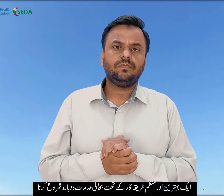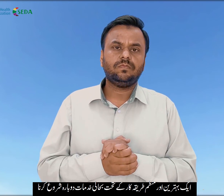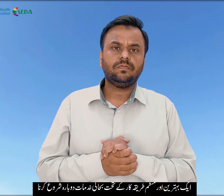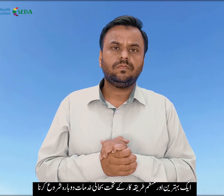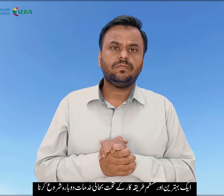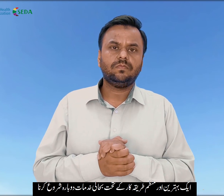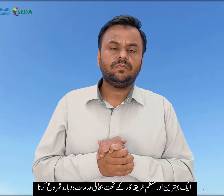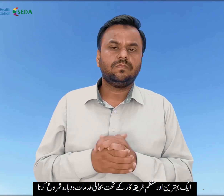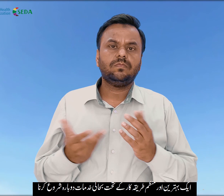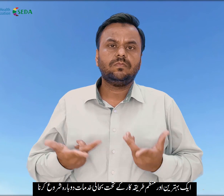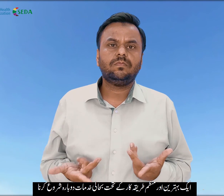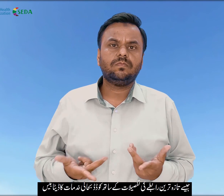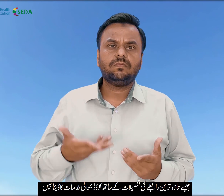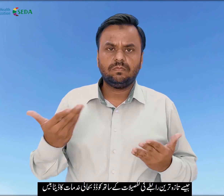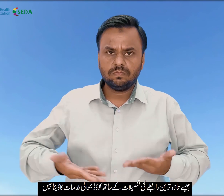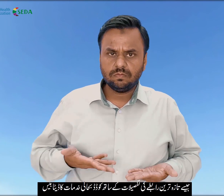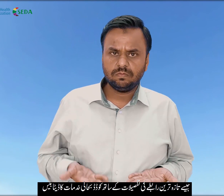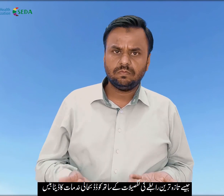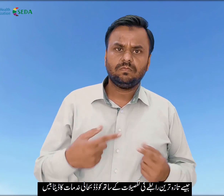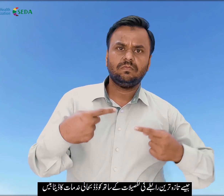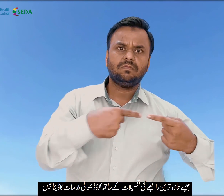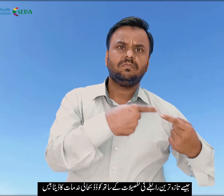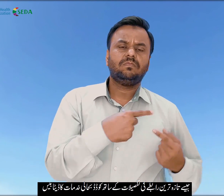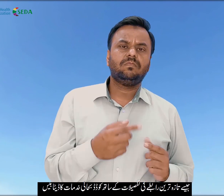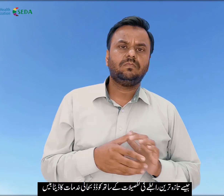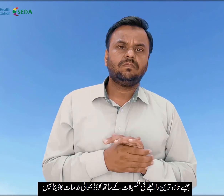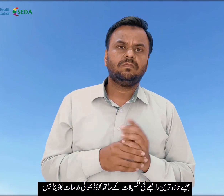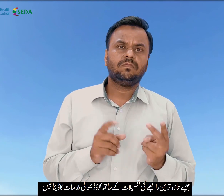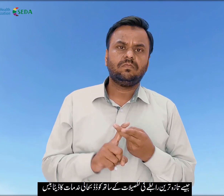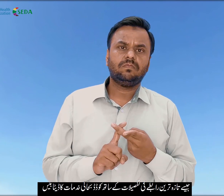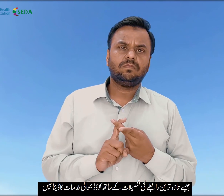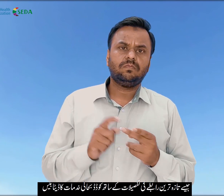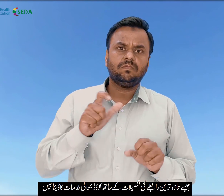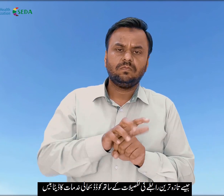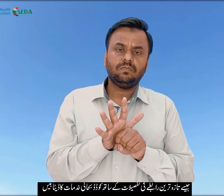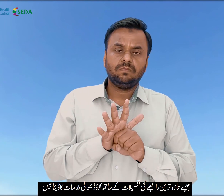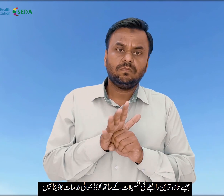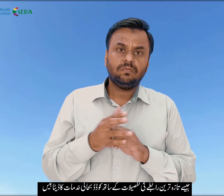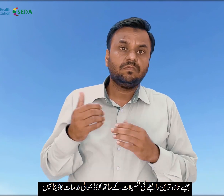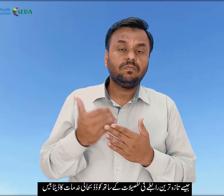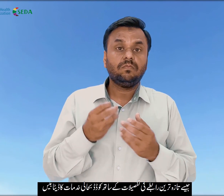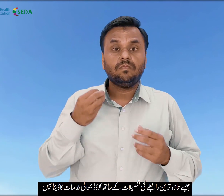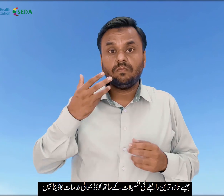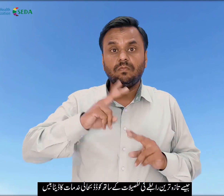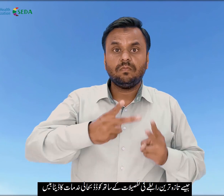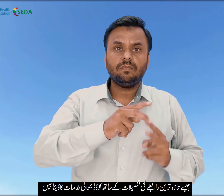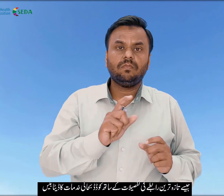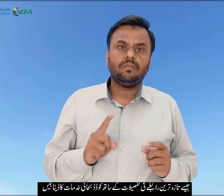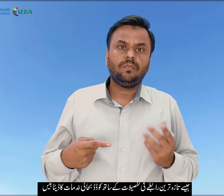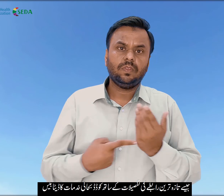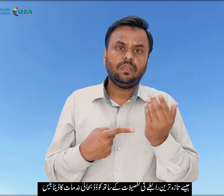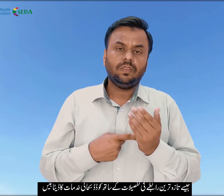کرنا، جیسے تازہ ترین رابطے کی تفصیلات کے ساتھ کوڈڈ بحالی خدمات کا ڈیٹا بیس۔